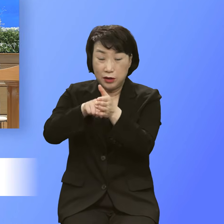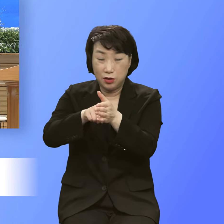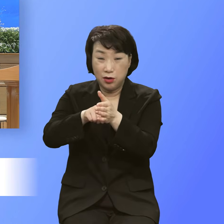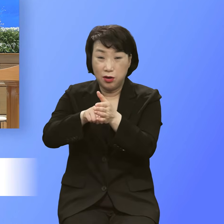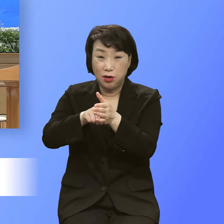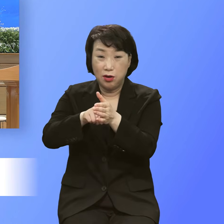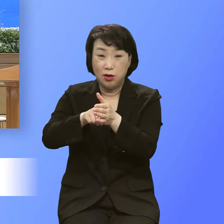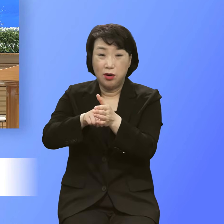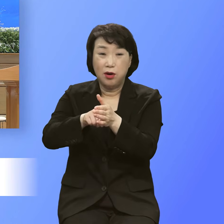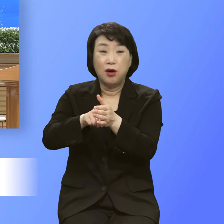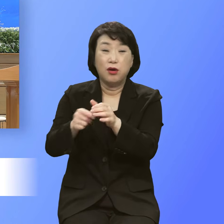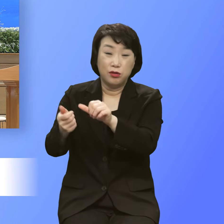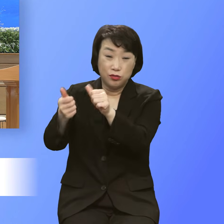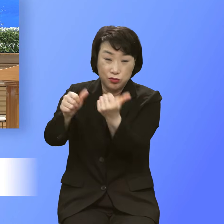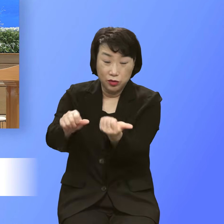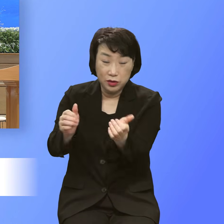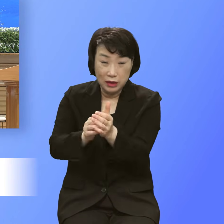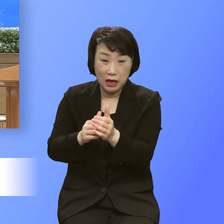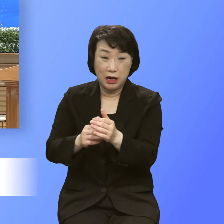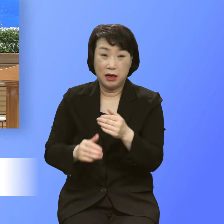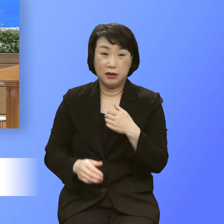나를 구원했다.